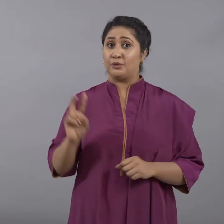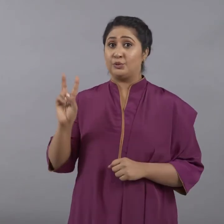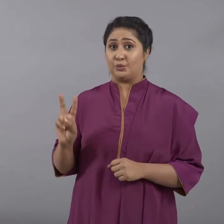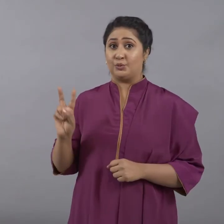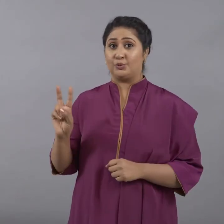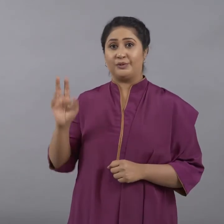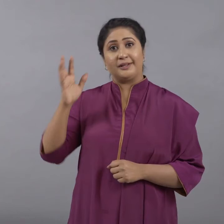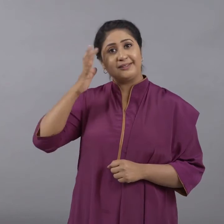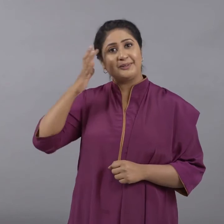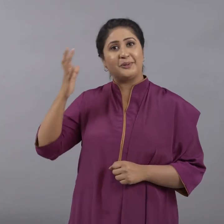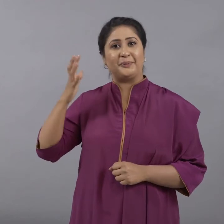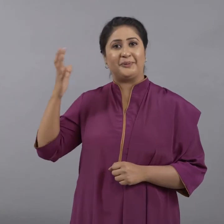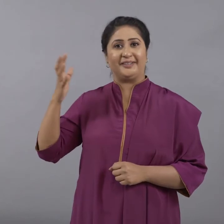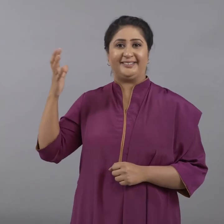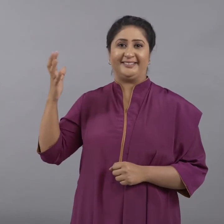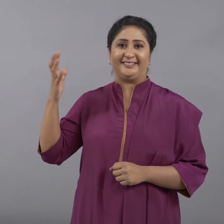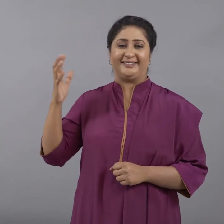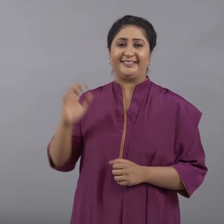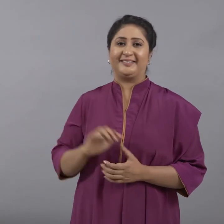Sample 2 story.